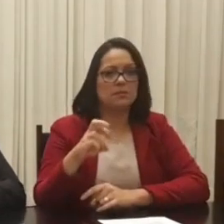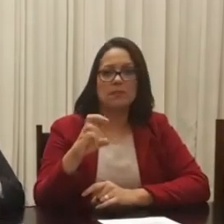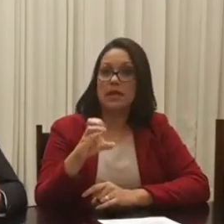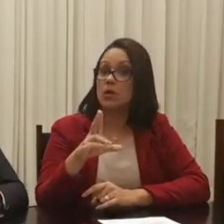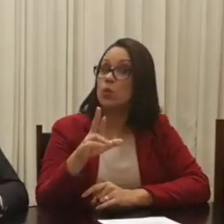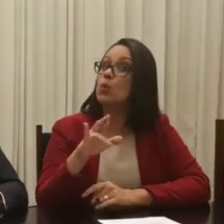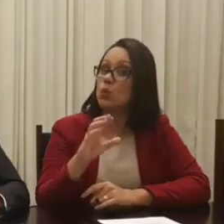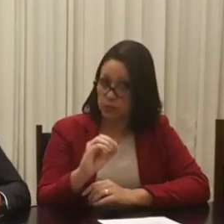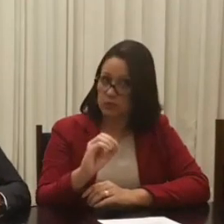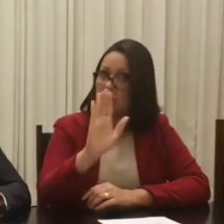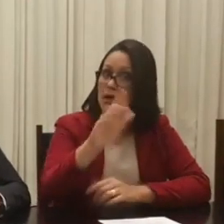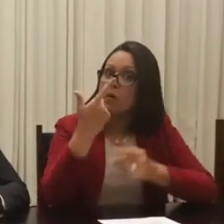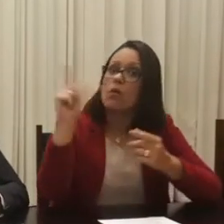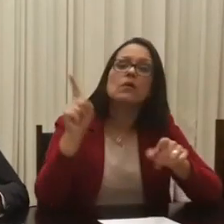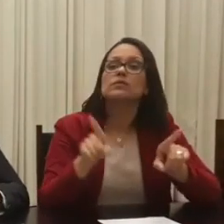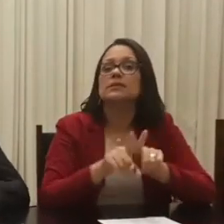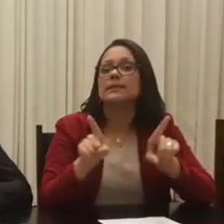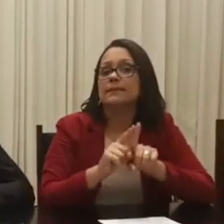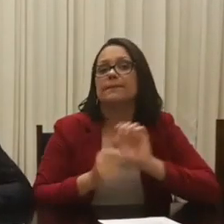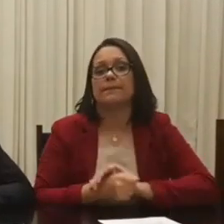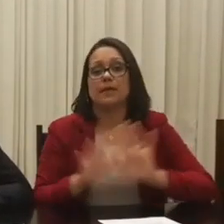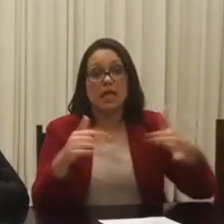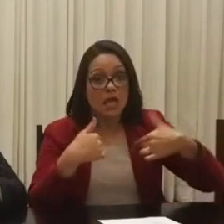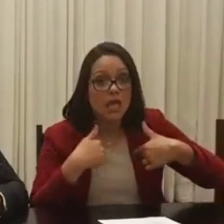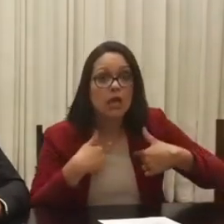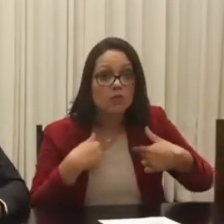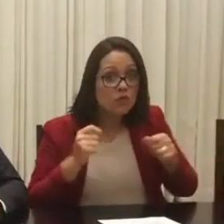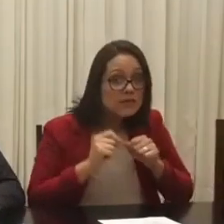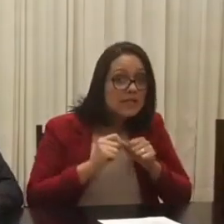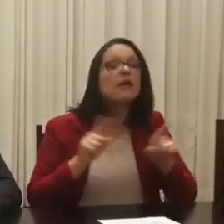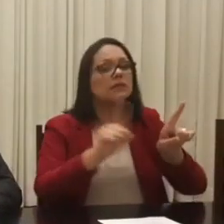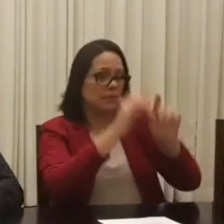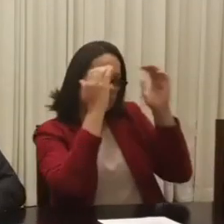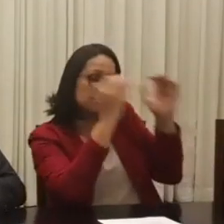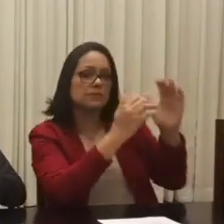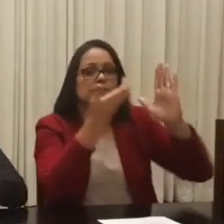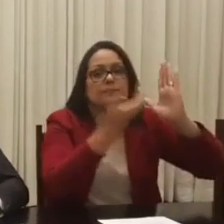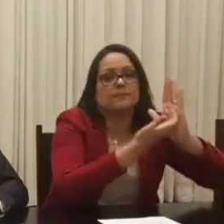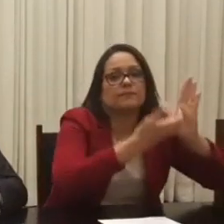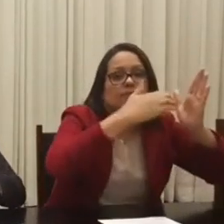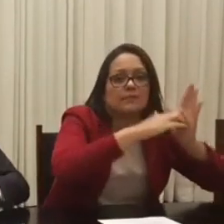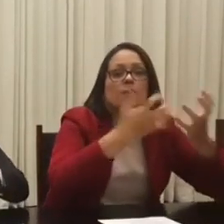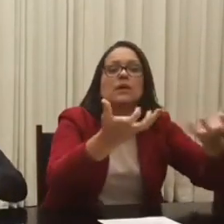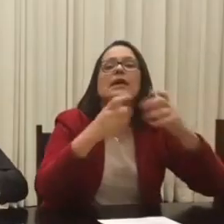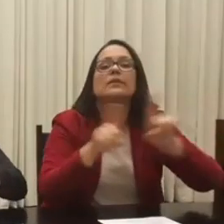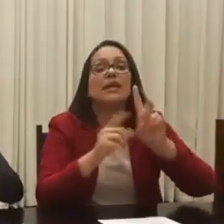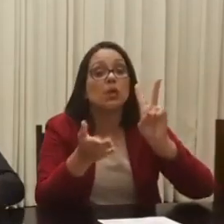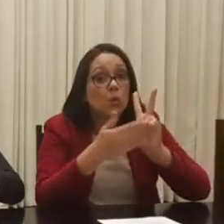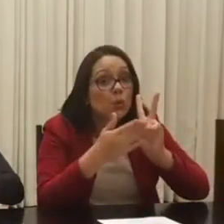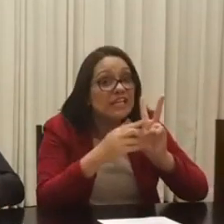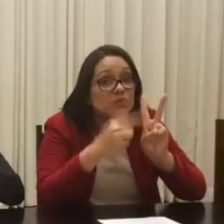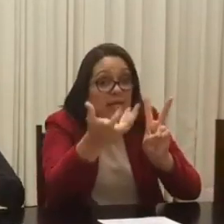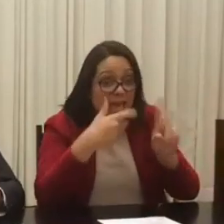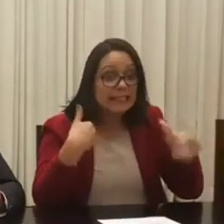usado, entre outras coisas. E mais ainda, né? E do que depender de mim, vai depender do parlamento, eu quero que o índio também, se quiser